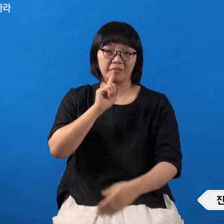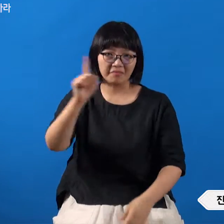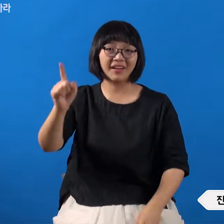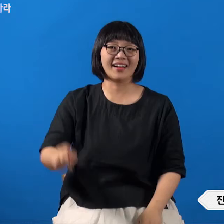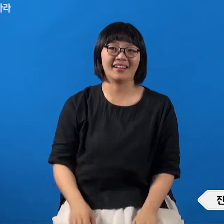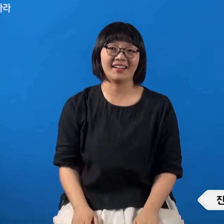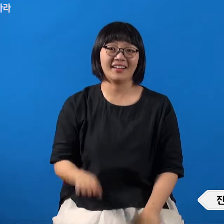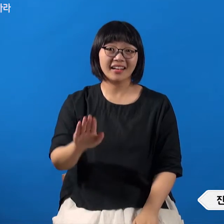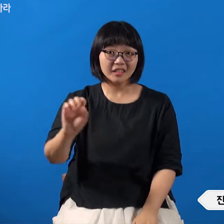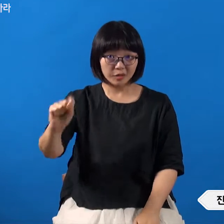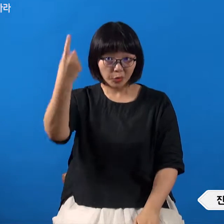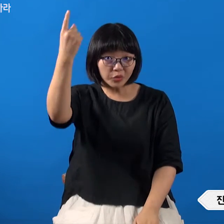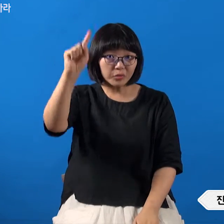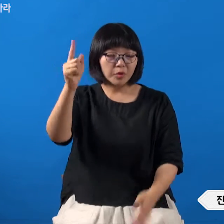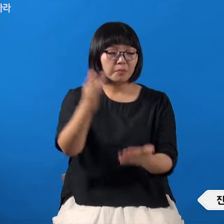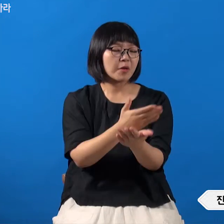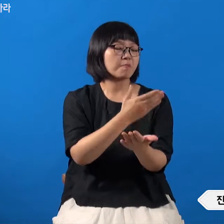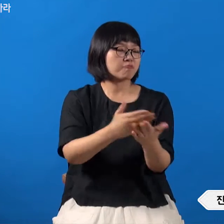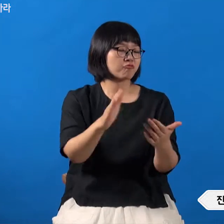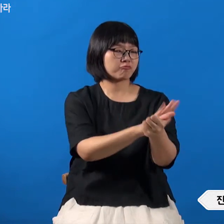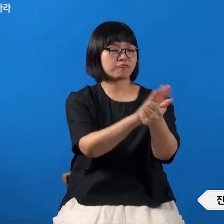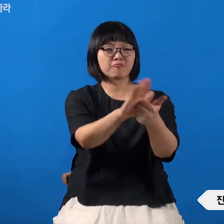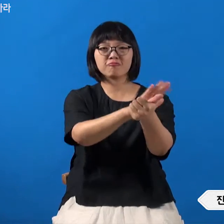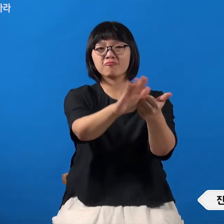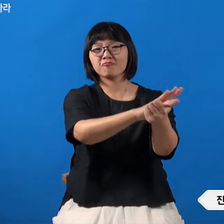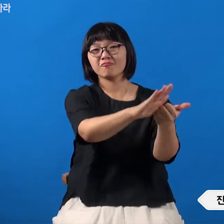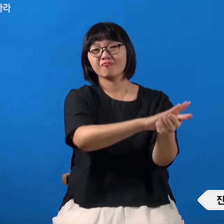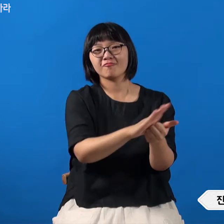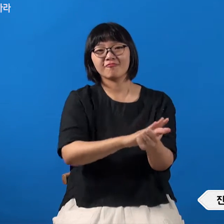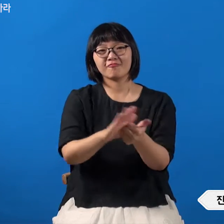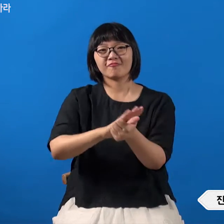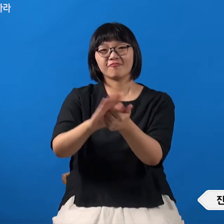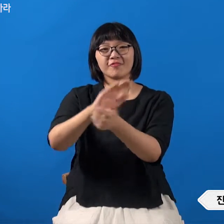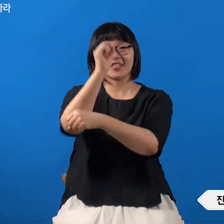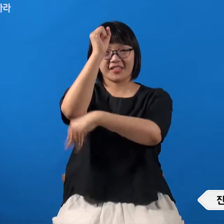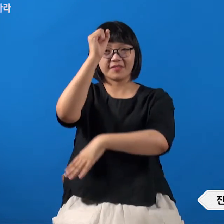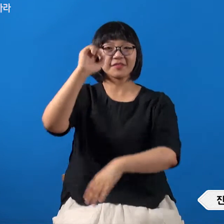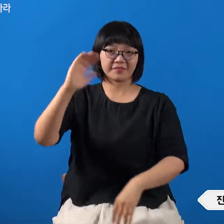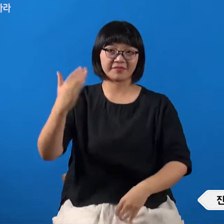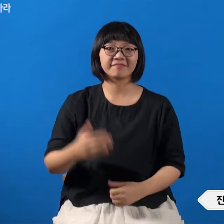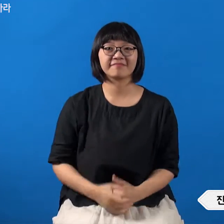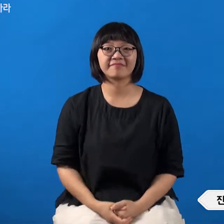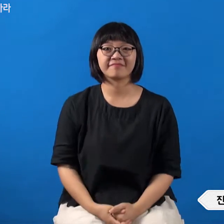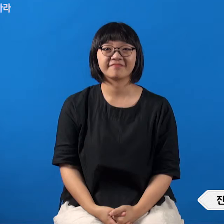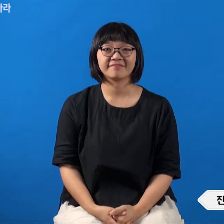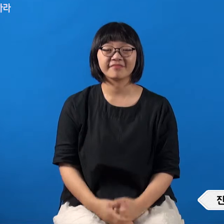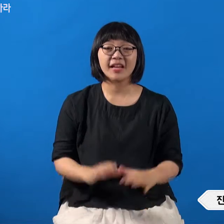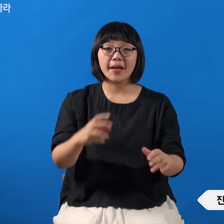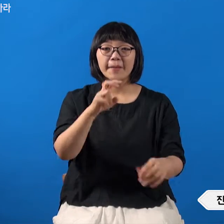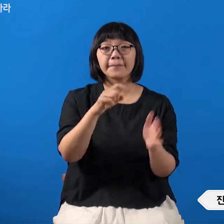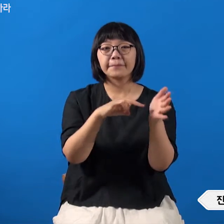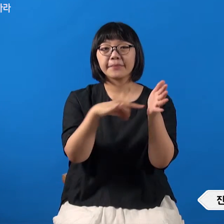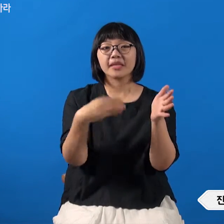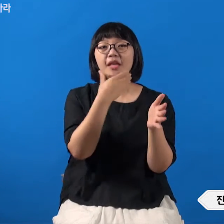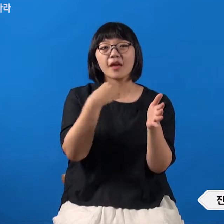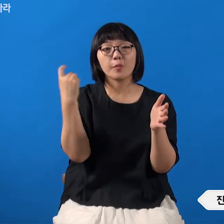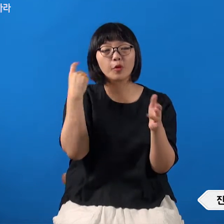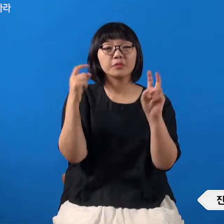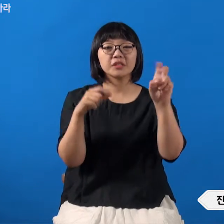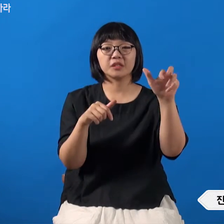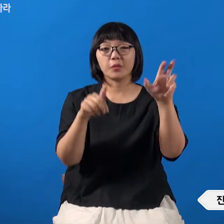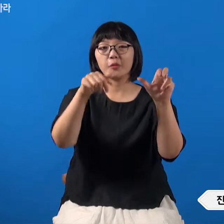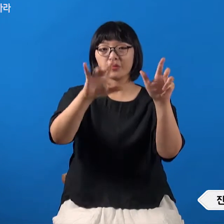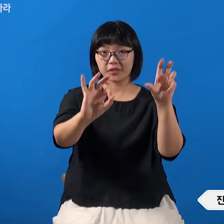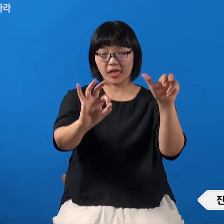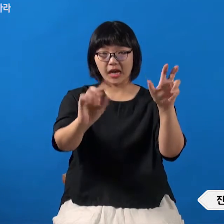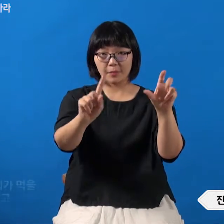삶의 모습인 것을 성경은 말씀하고 있습니다. 그래서 마가복음, 마태복음 25장에 보면